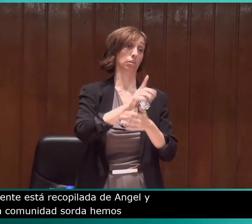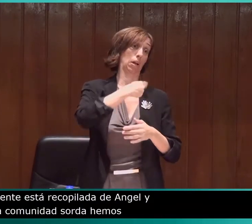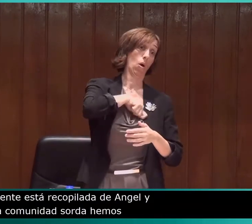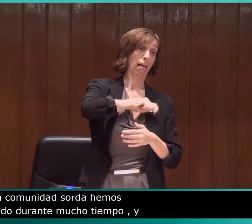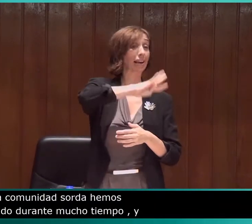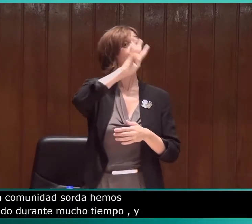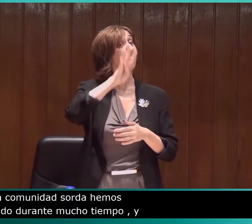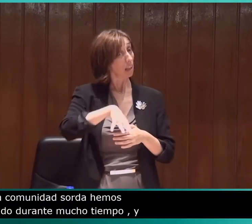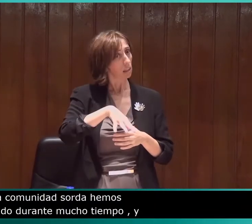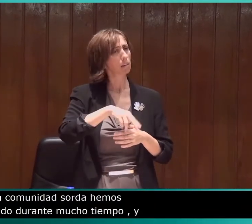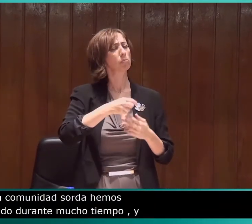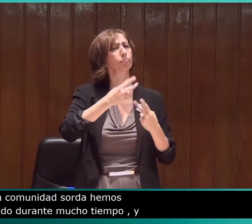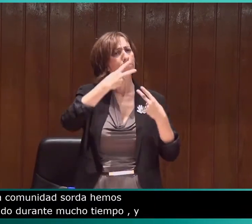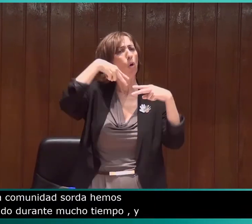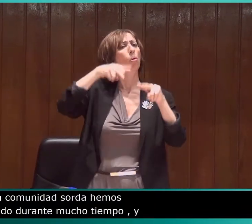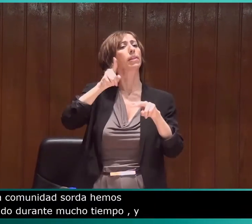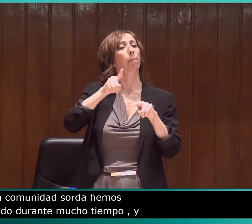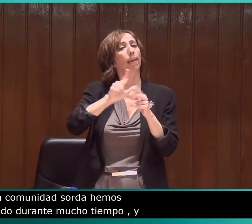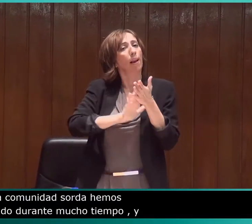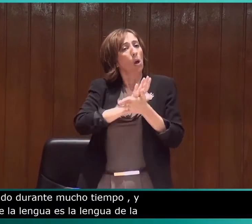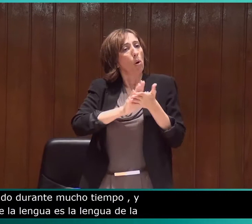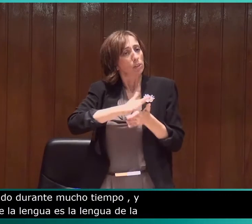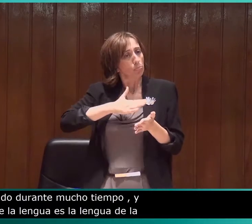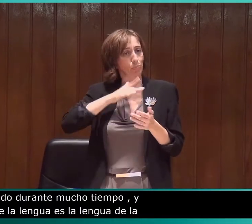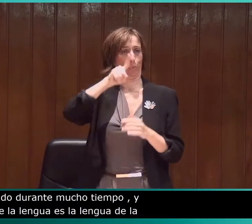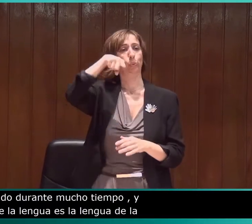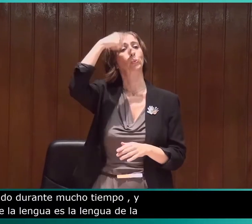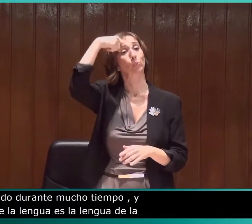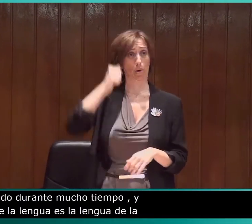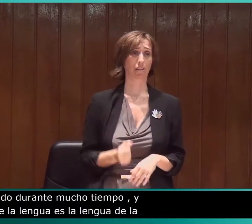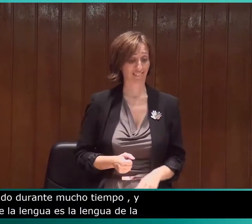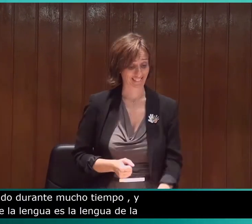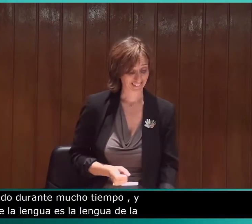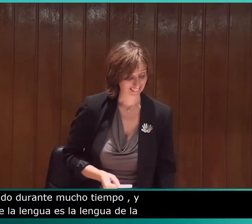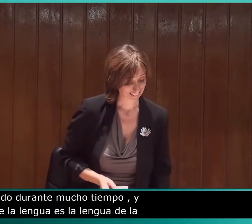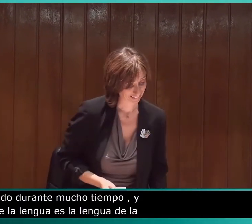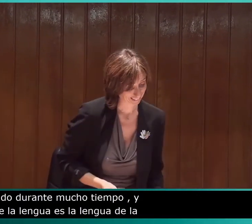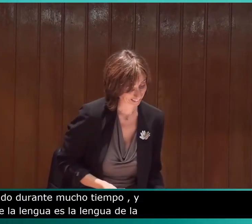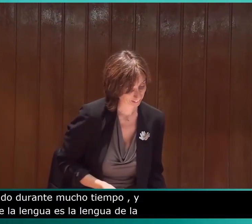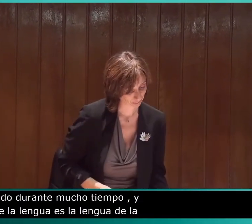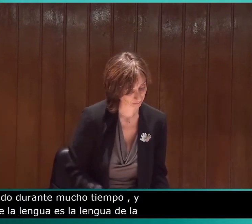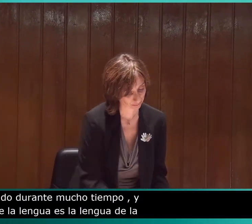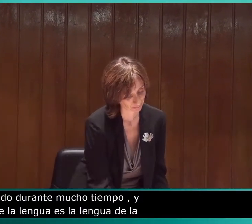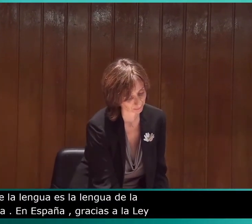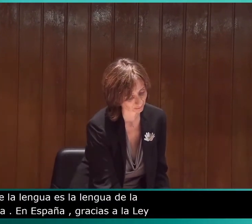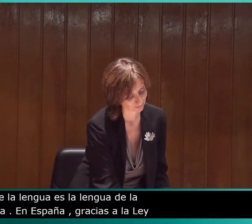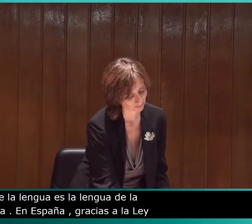de signos Española y catalana reconoce también la propia cultura de nuestra lengua